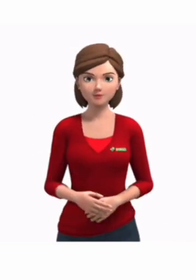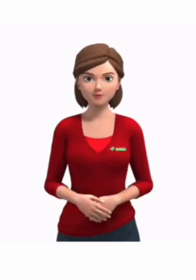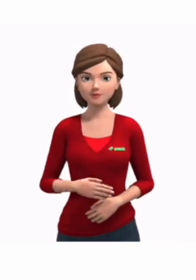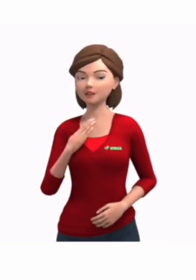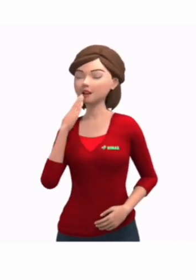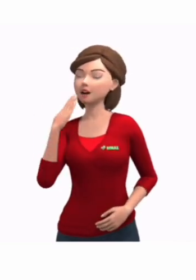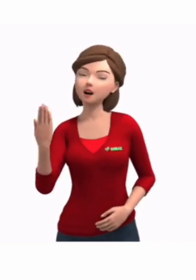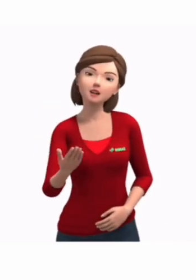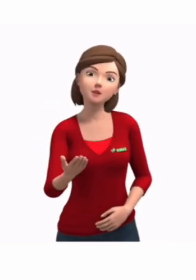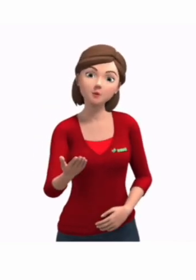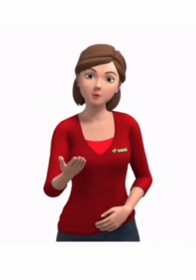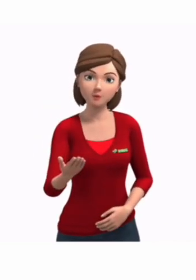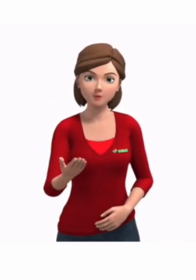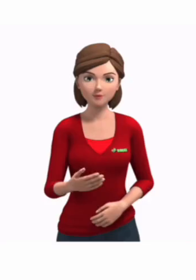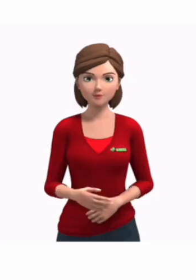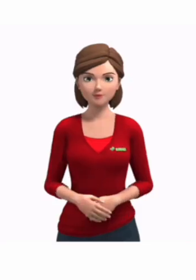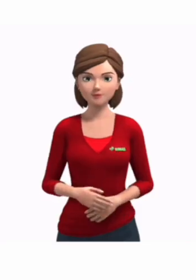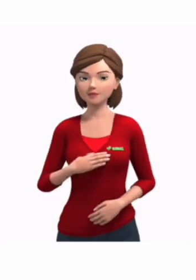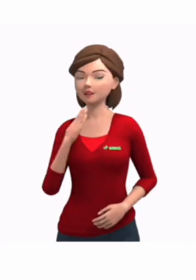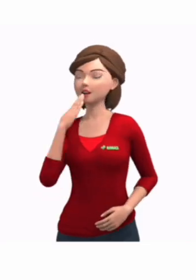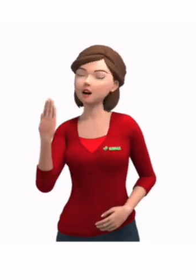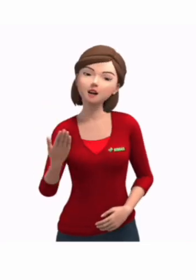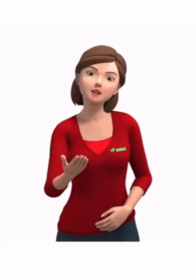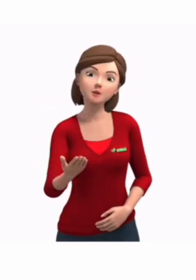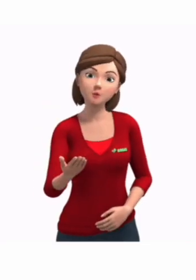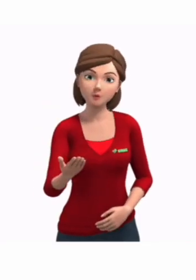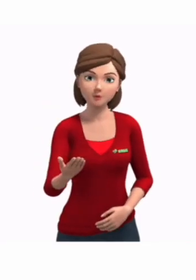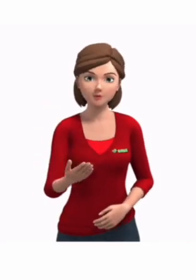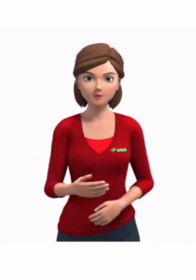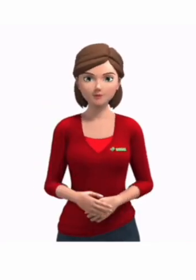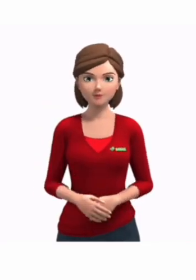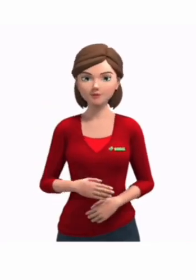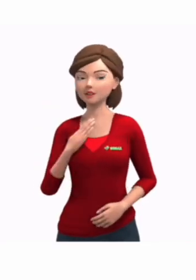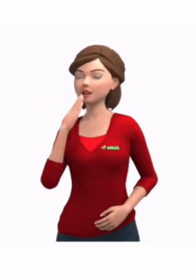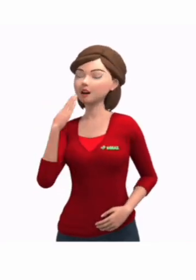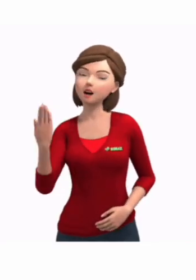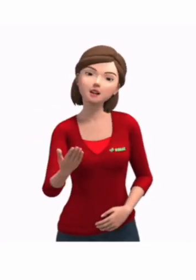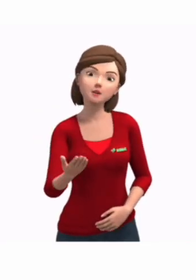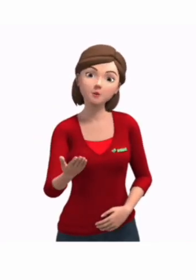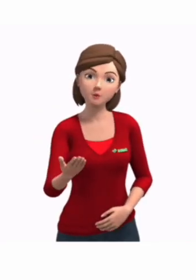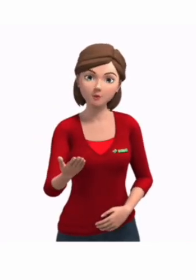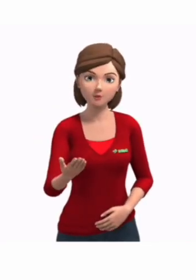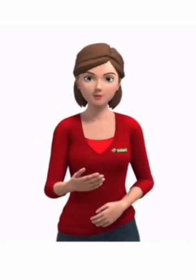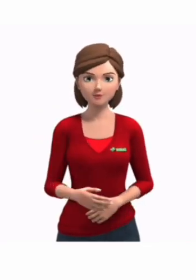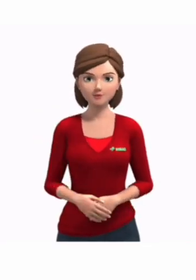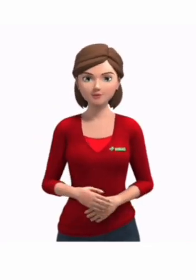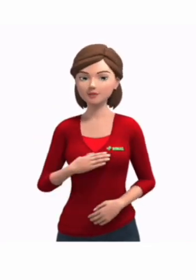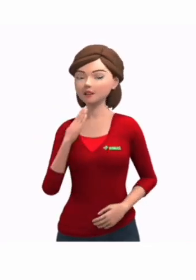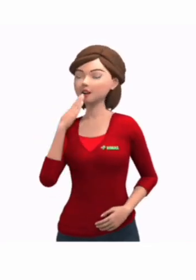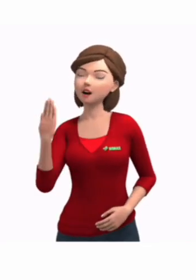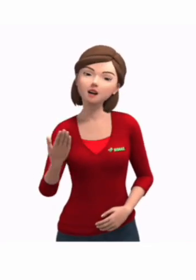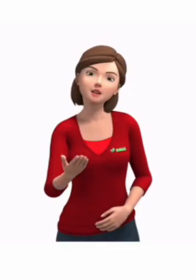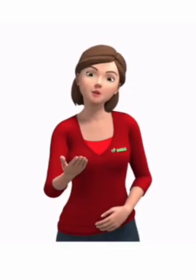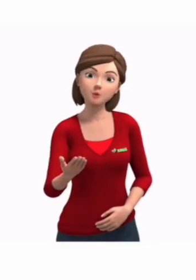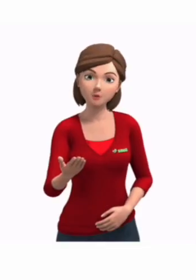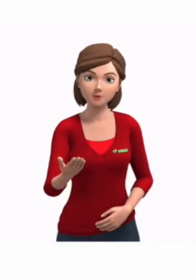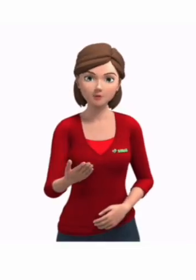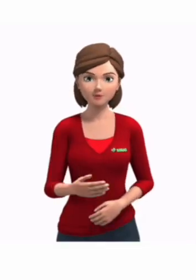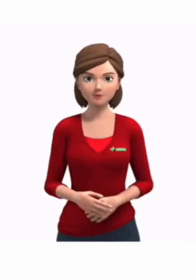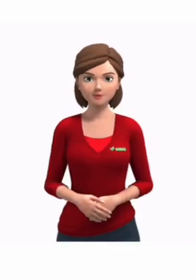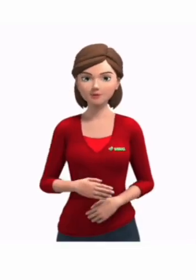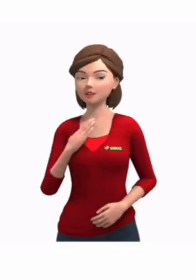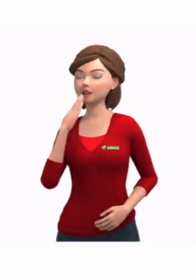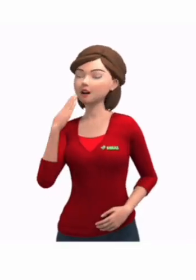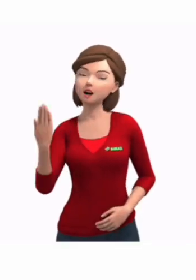le côté réel, pas par rapport... Oui, il y a 2 entreprises. Il y a IVS, je vous ai cité, vraiment, ils travaillent